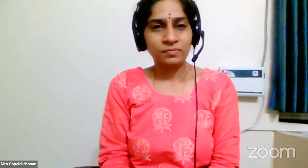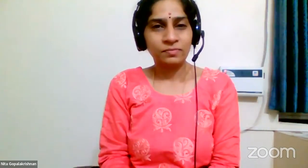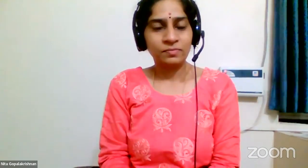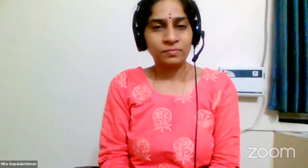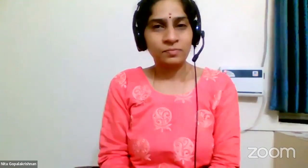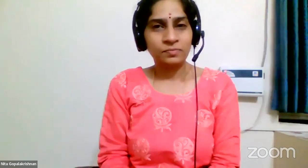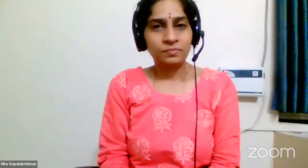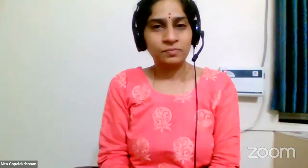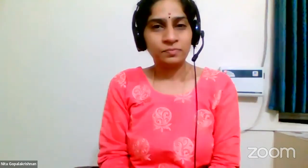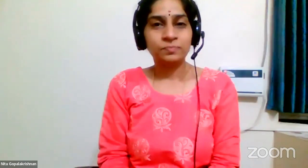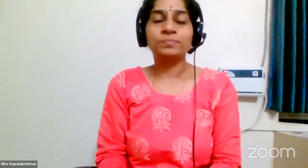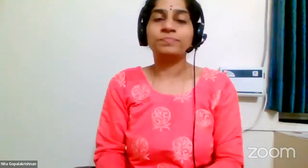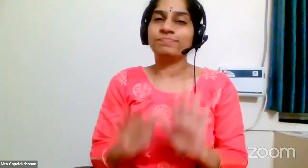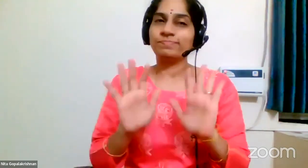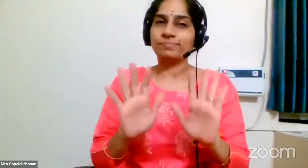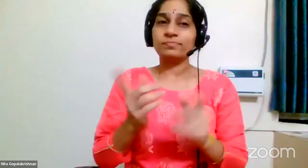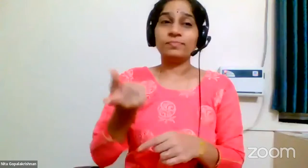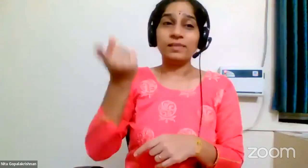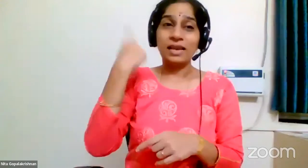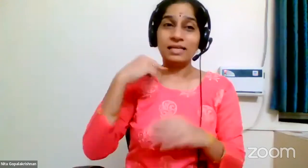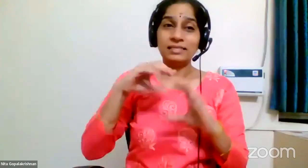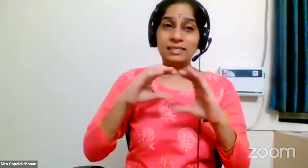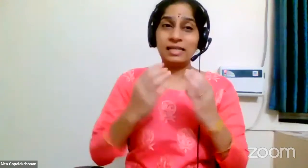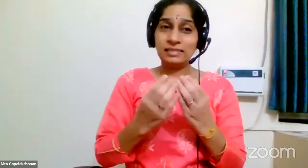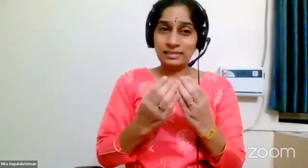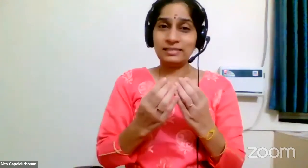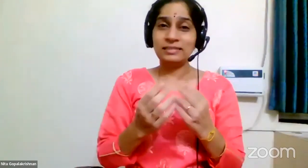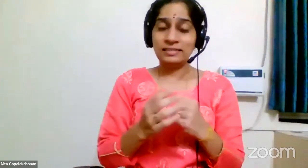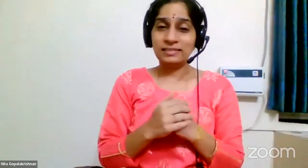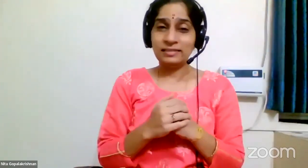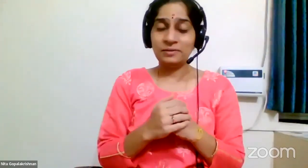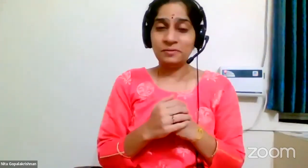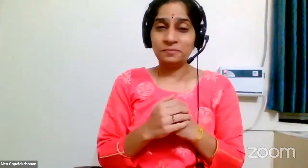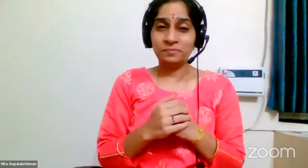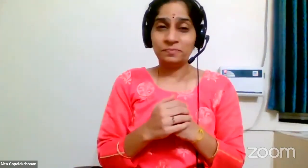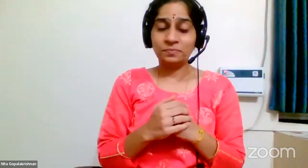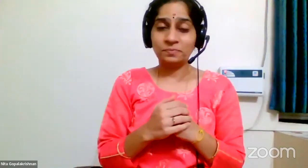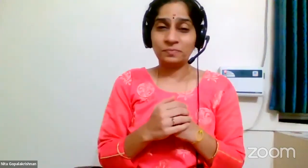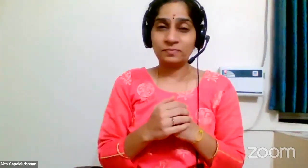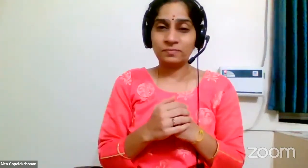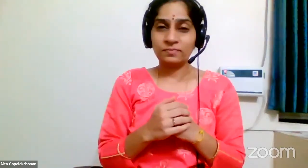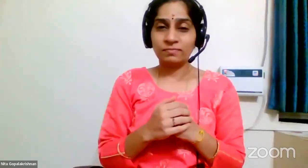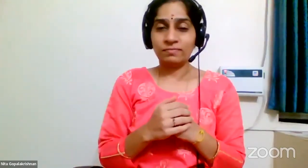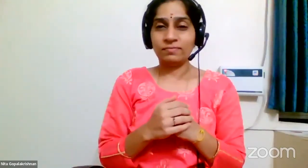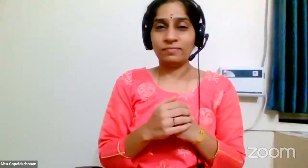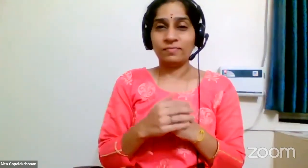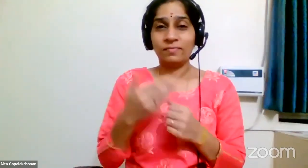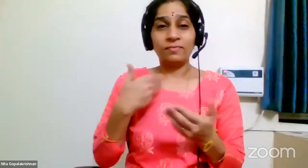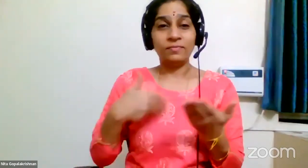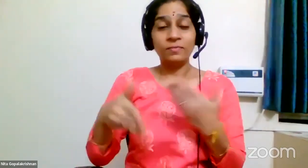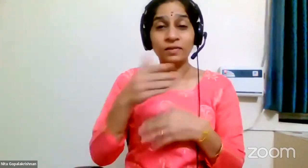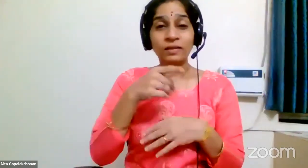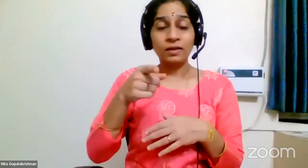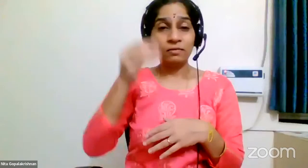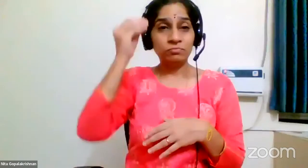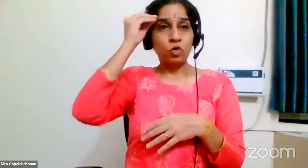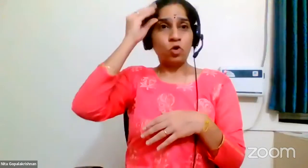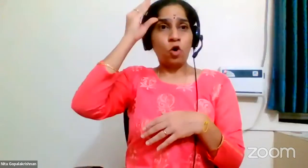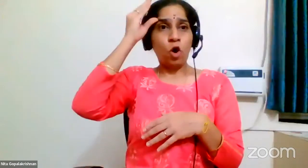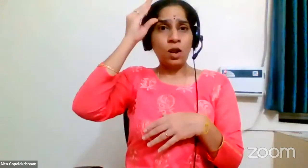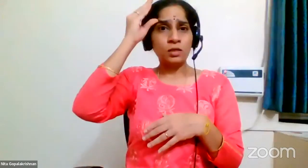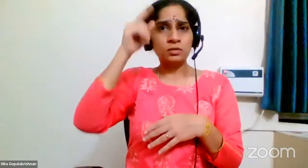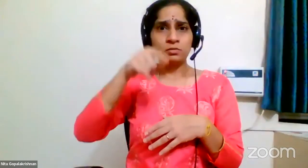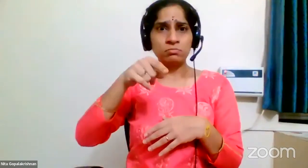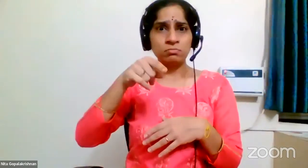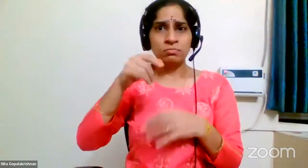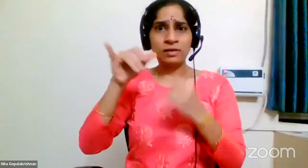तो हमने पिछले बार पढ़ा इस दिव्य ज्ञान के विषय में, ये ज्ञान सर्वप्रथम किसको दिया गया, कहाँ से ये